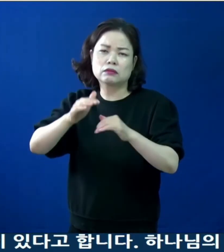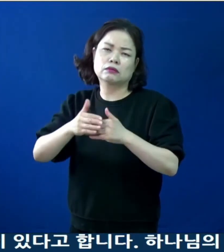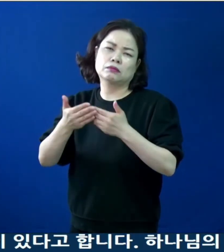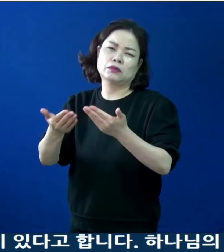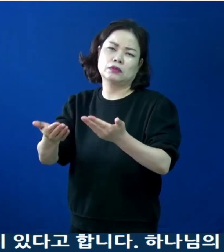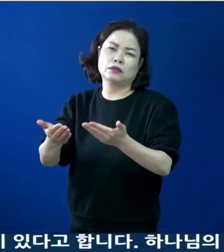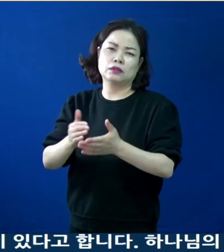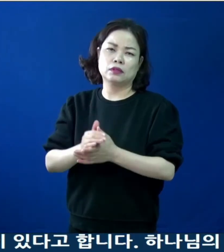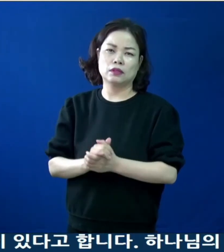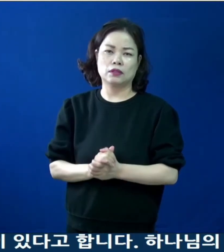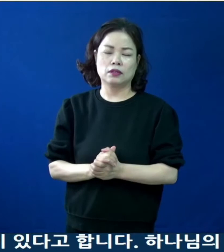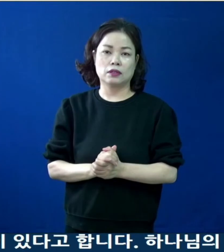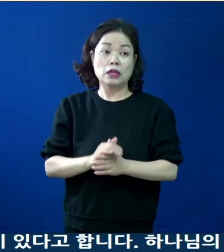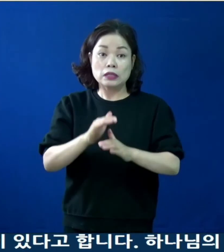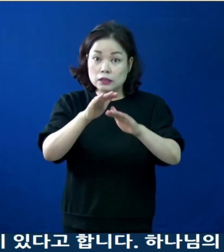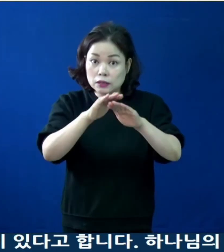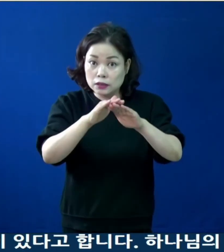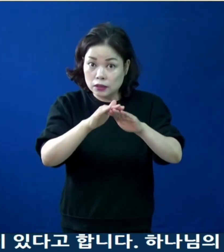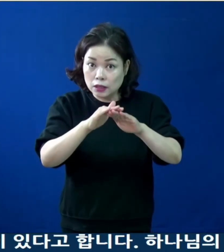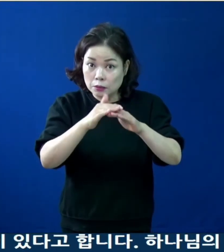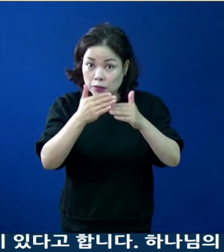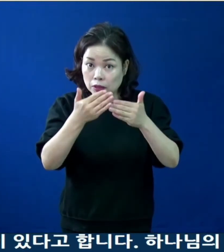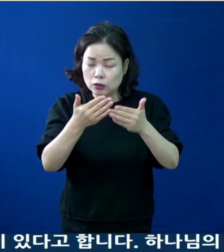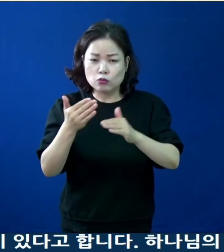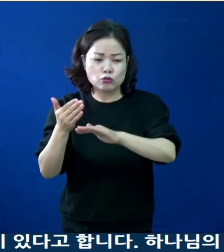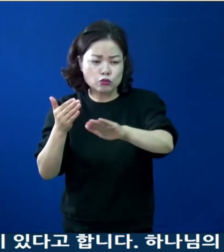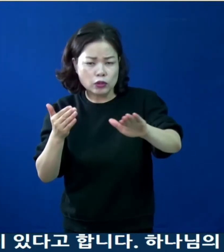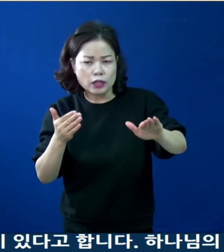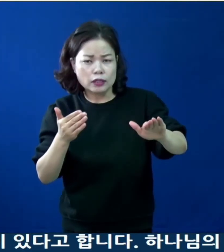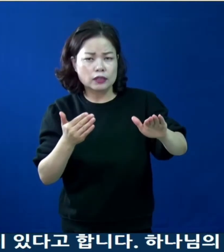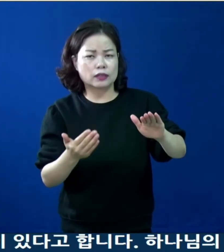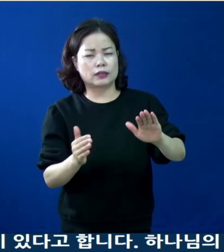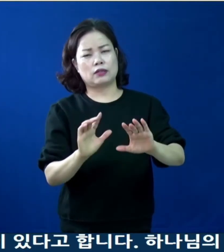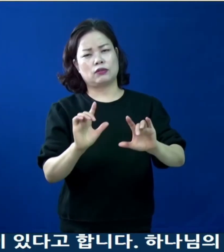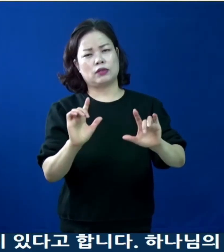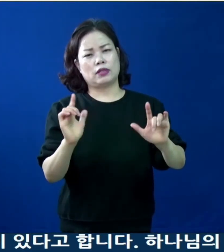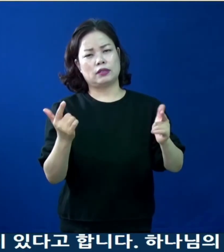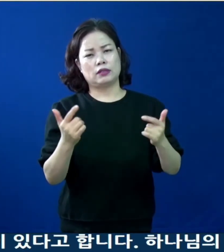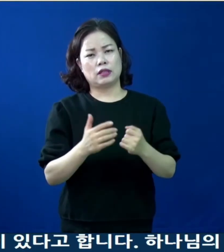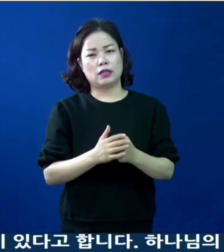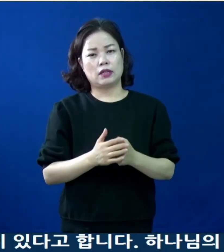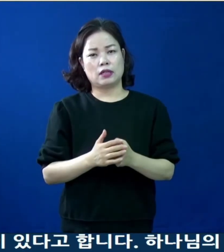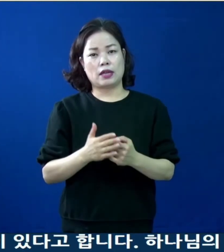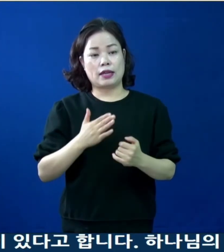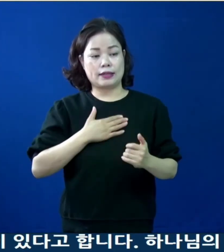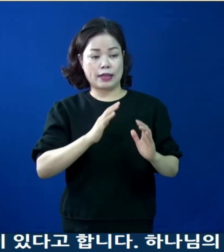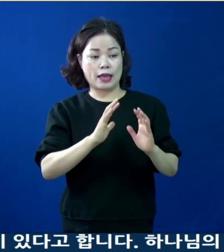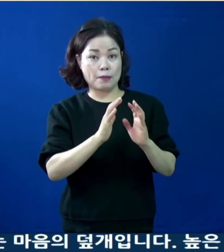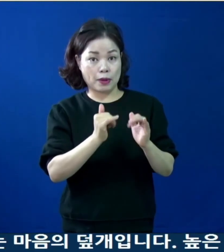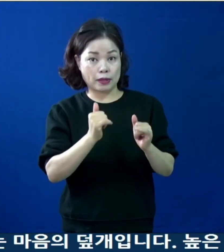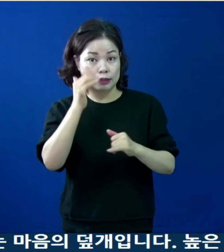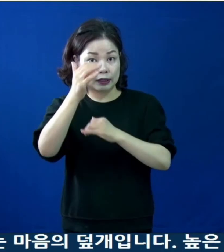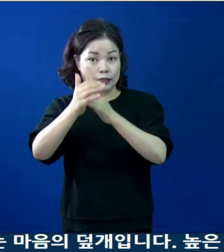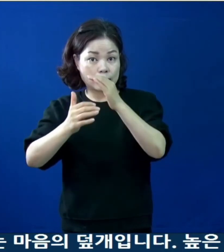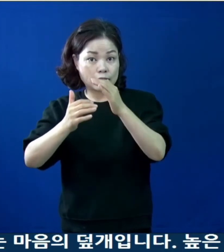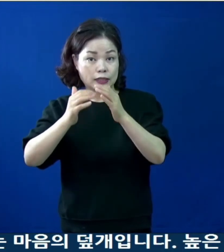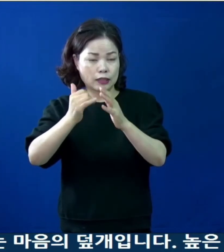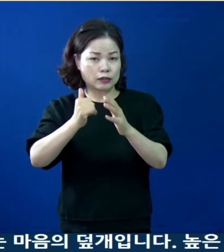하죠. 예배는 우리에게서 나오는 것이 아니라 내 백성을 내